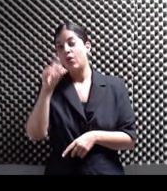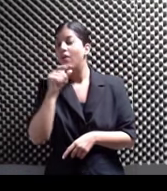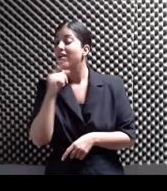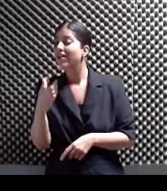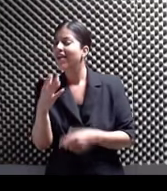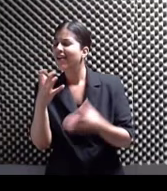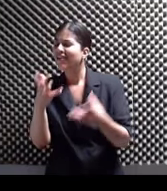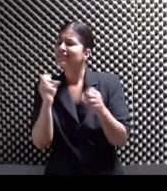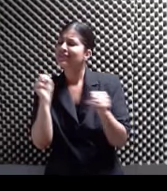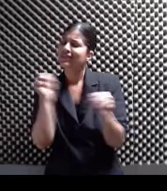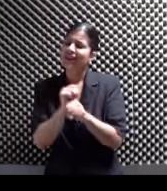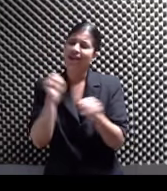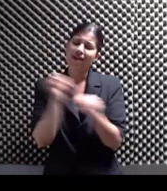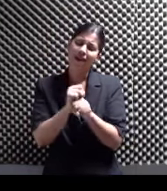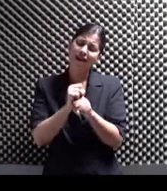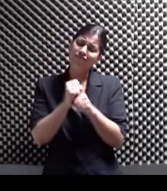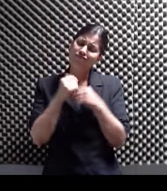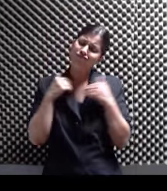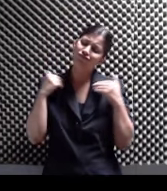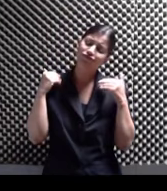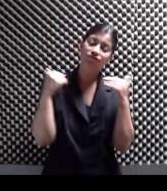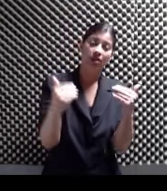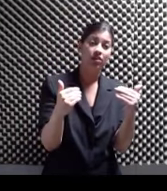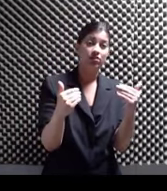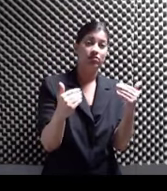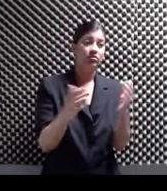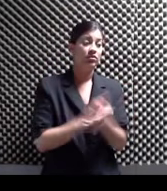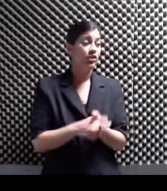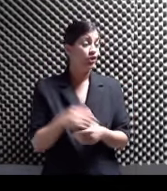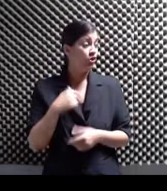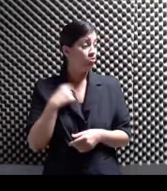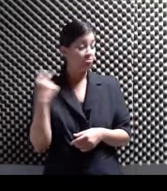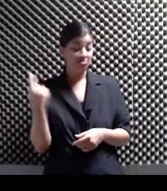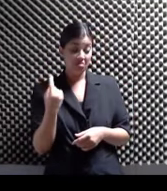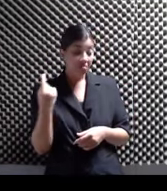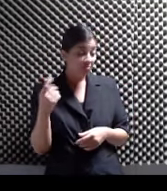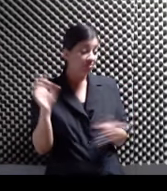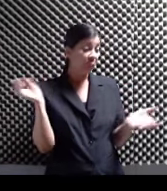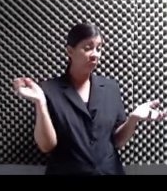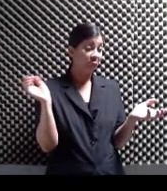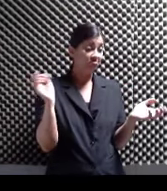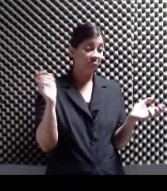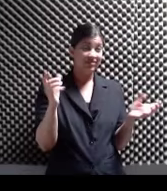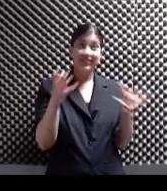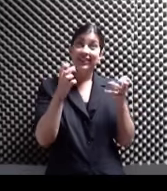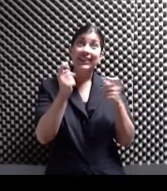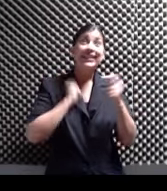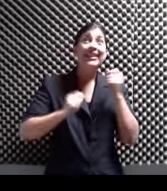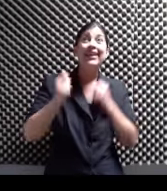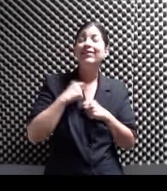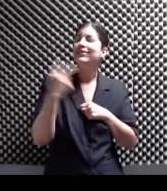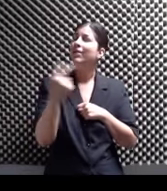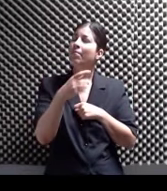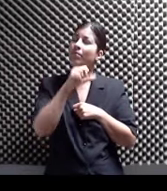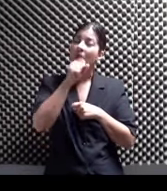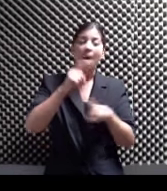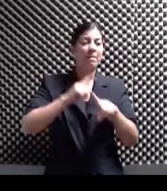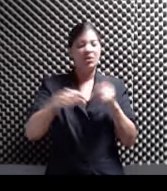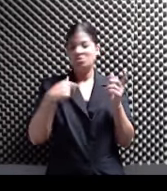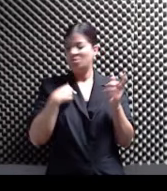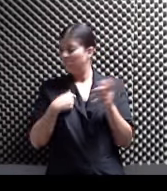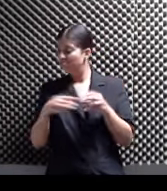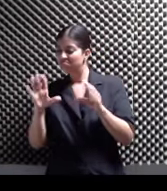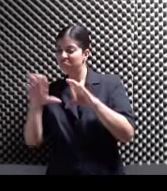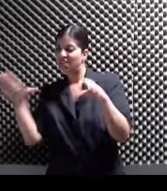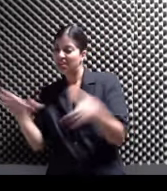Ella me dijo, yo crié mis hijos, yo estudié teatro, nunca lo ejercí, me casé, me divorcié, crié a un nene y ahora es que yo me estudié. Y mira, ella ha hecho